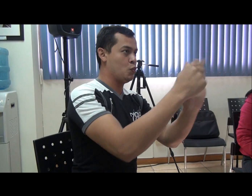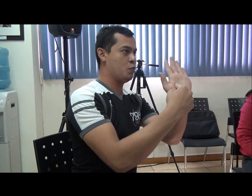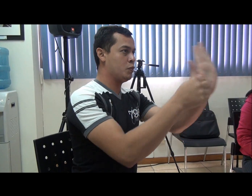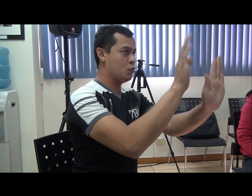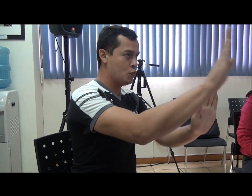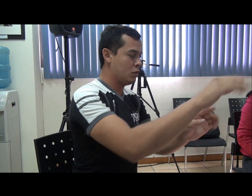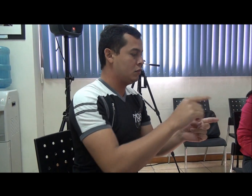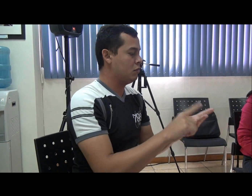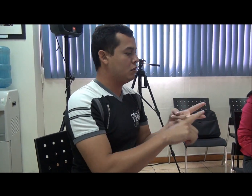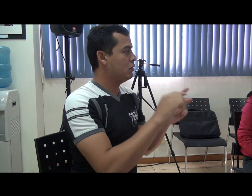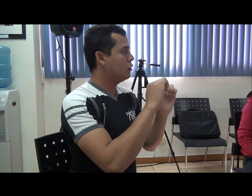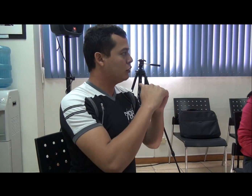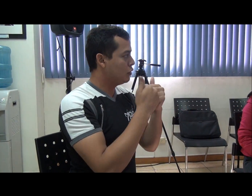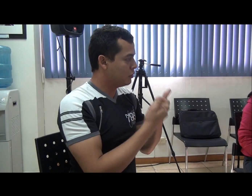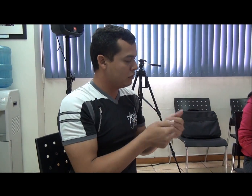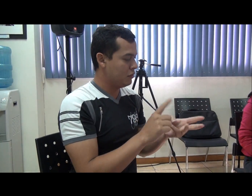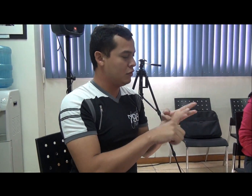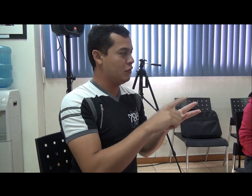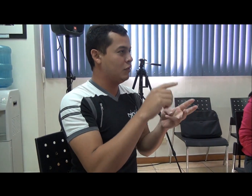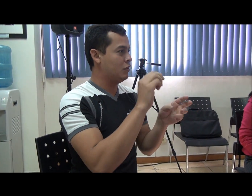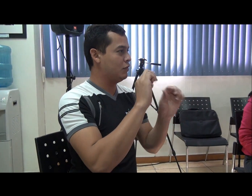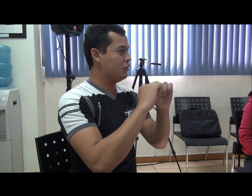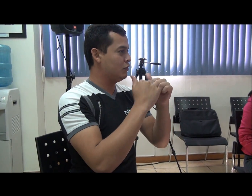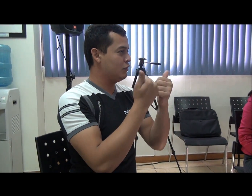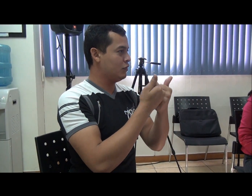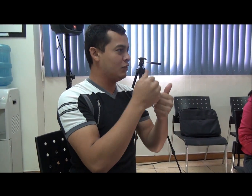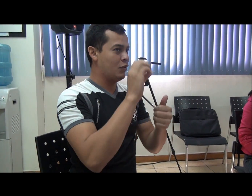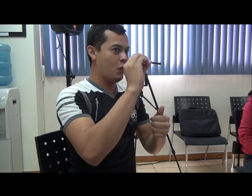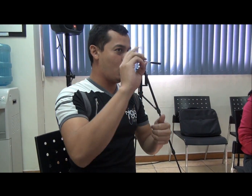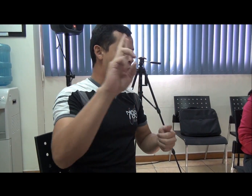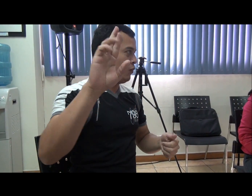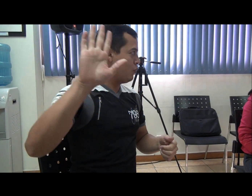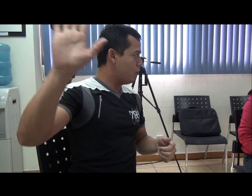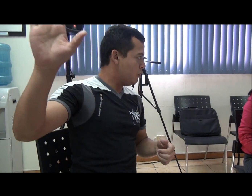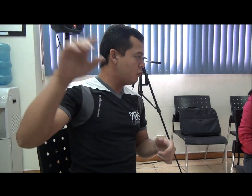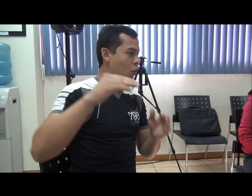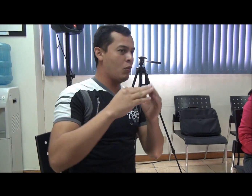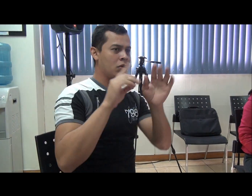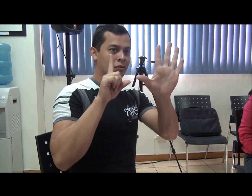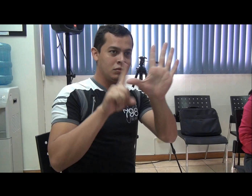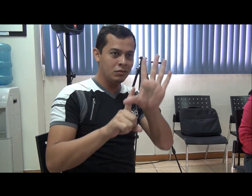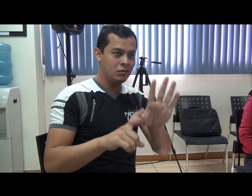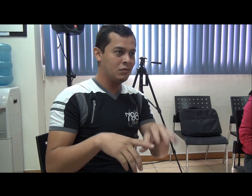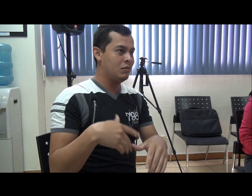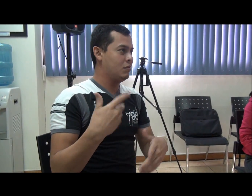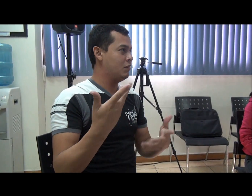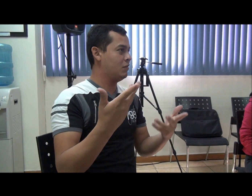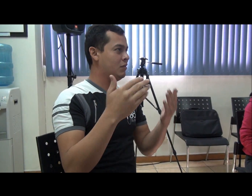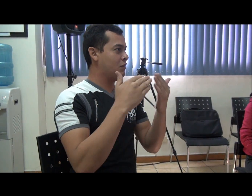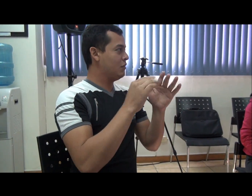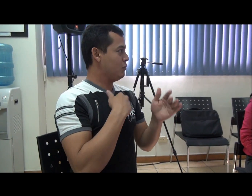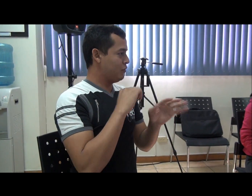un representante, por ejemplo, de institución de la Asociación de Santa Ana, de la Asociación de Oriente, de